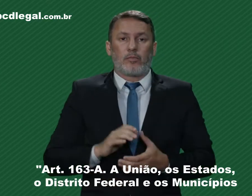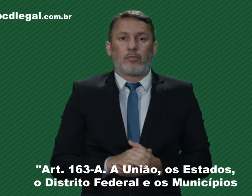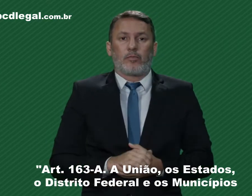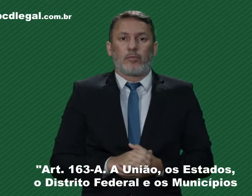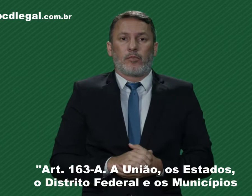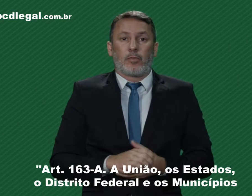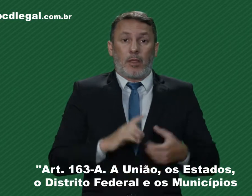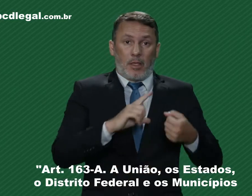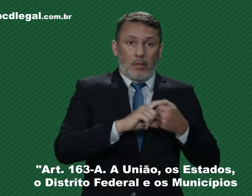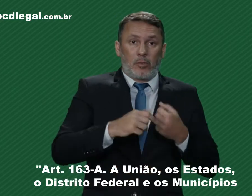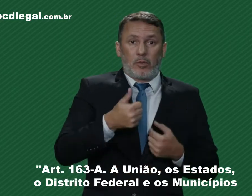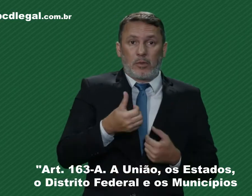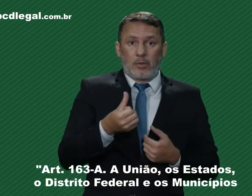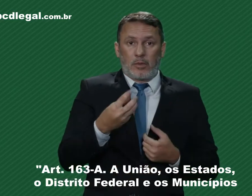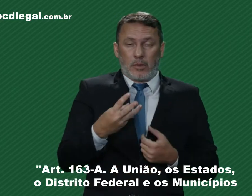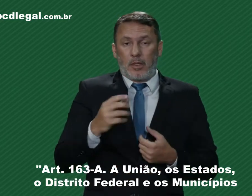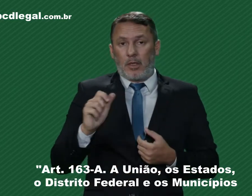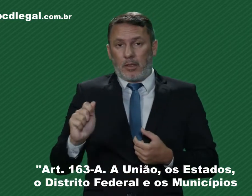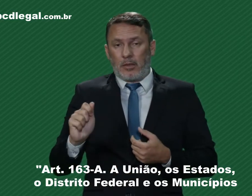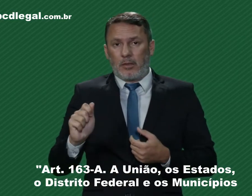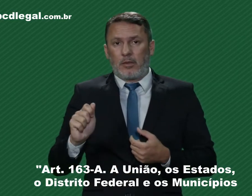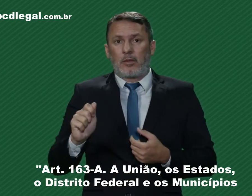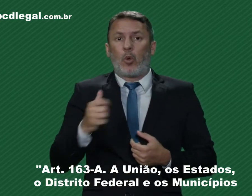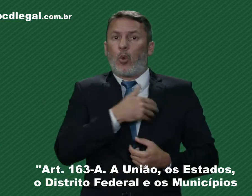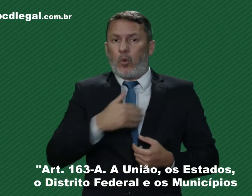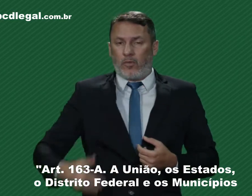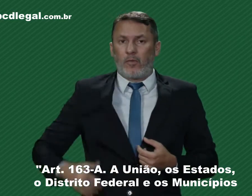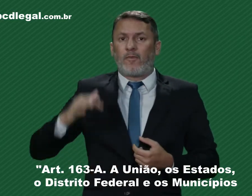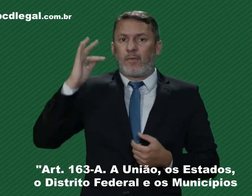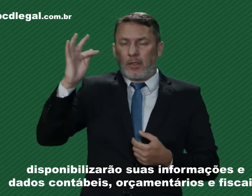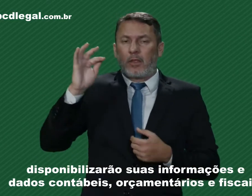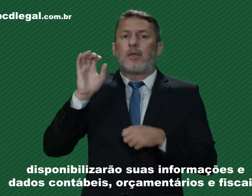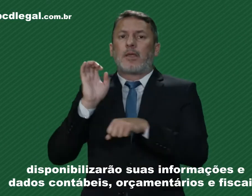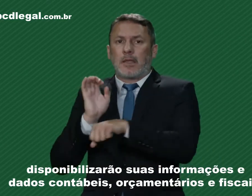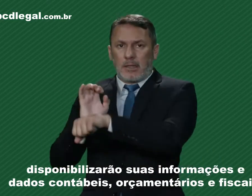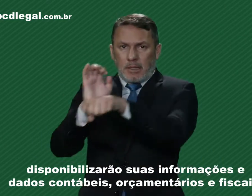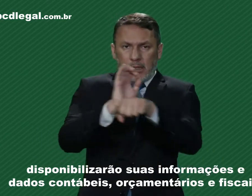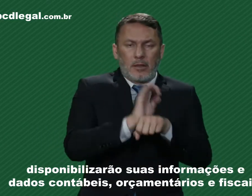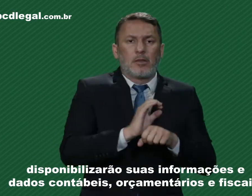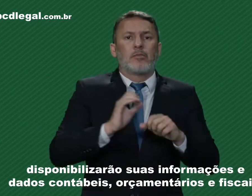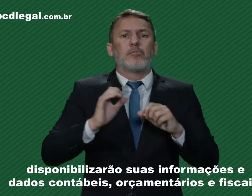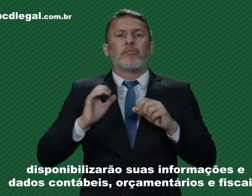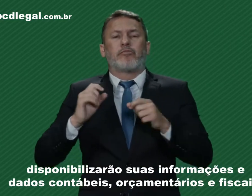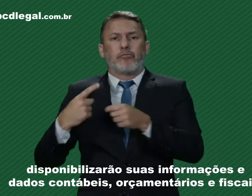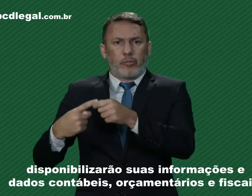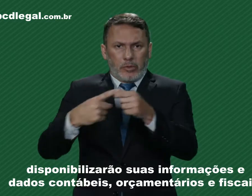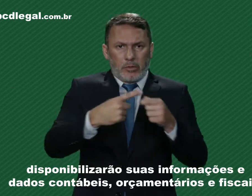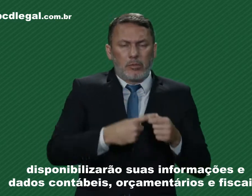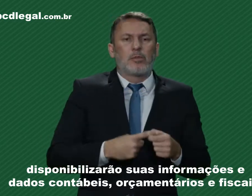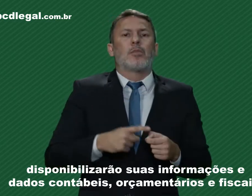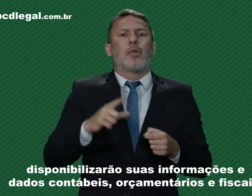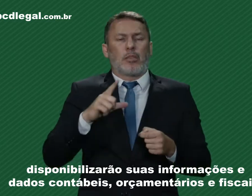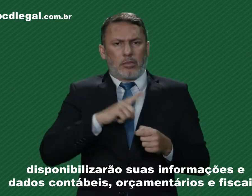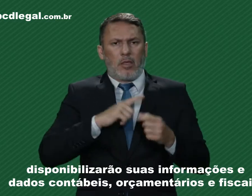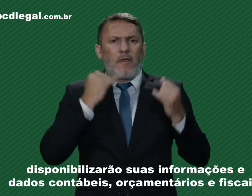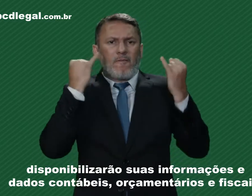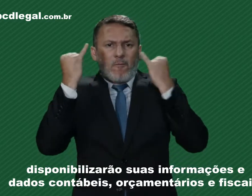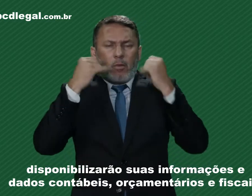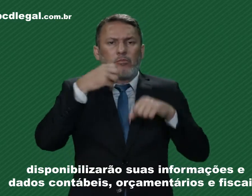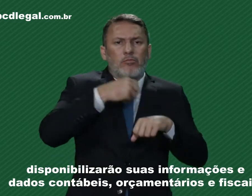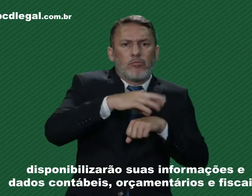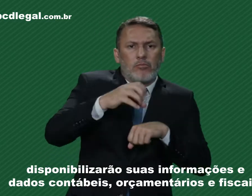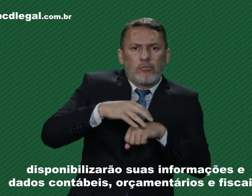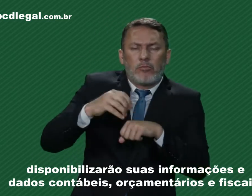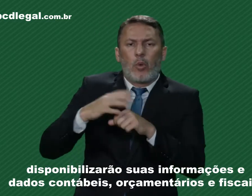163-A. A União, os Estados, o Distrito Federal e os municípios disponibilizarão suas informações e dados